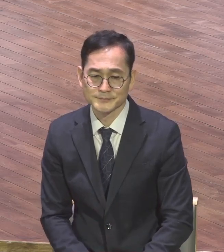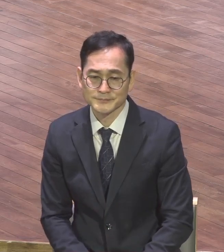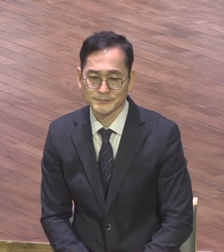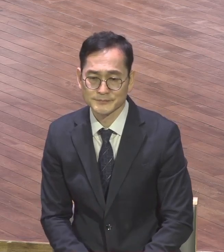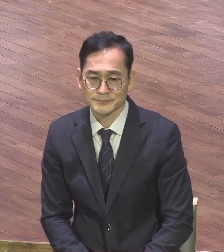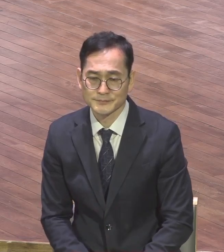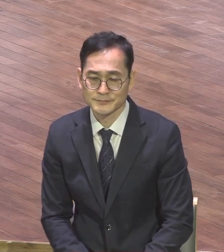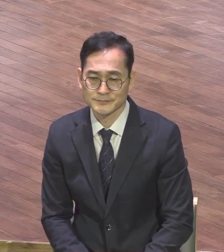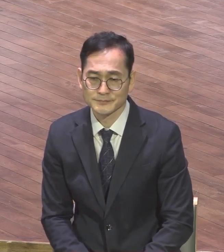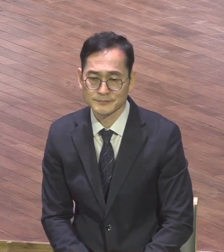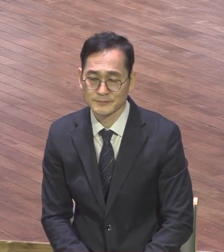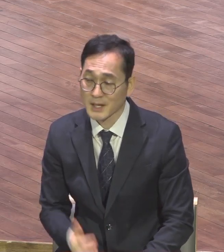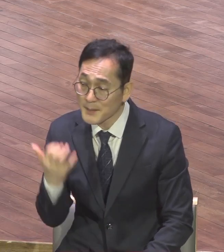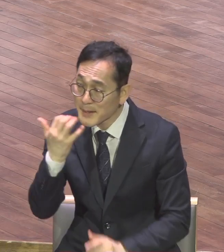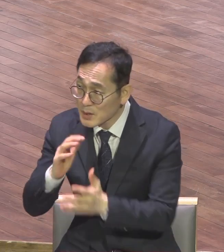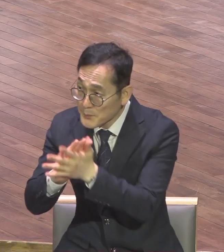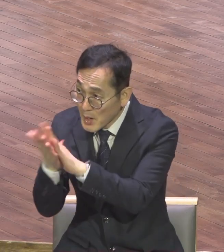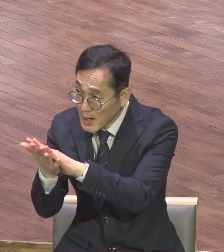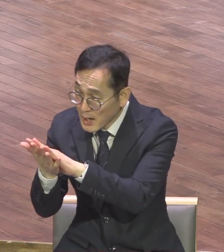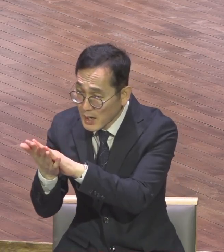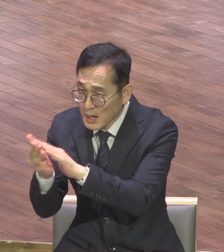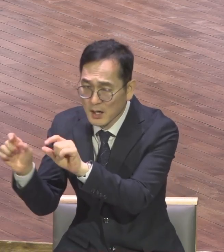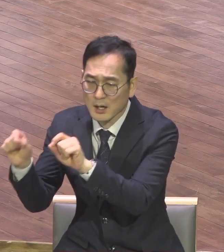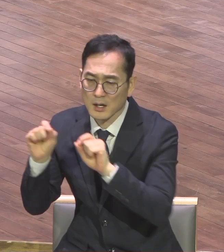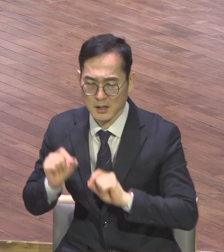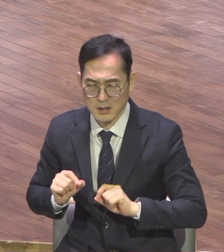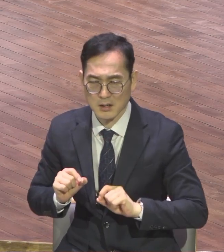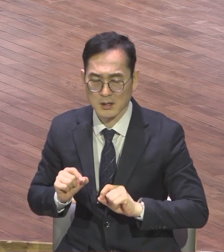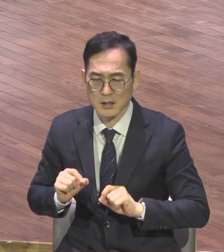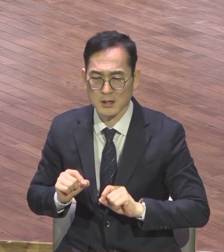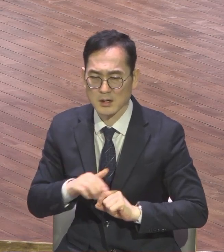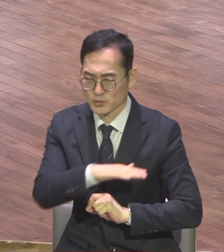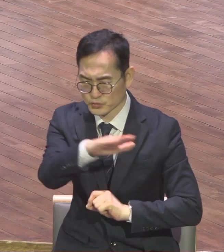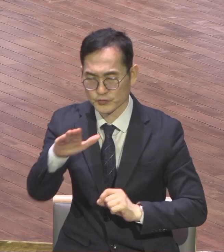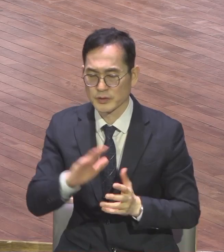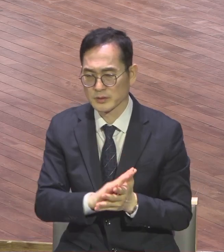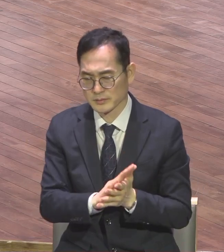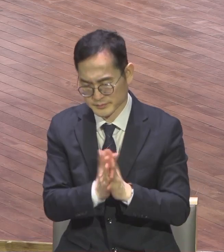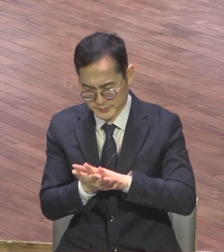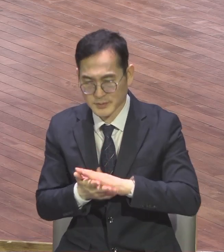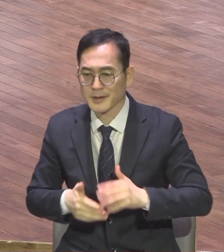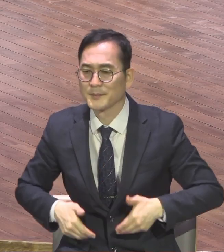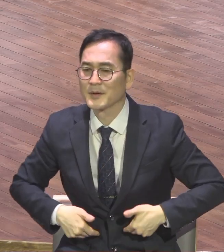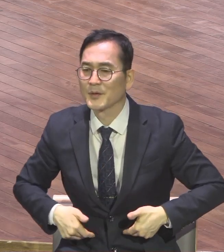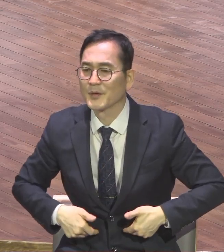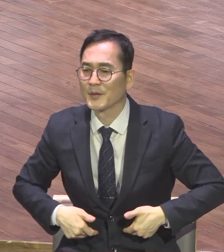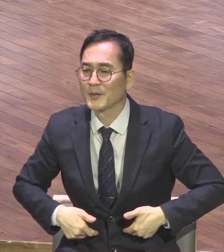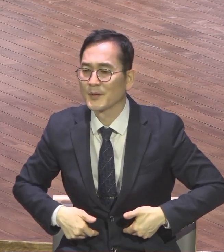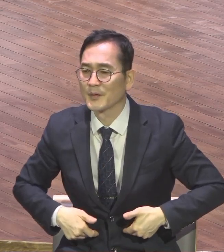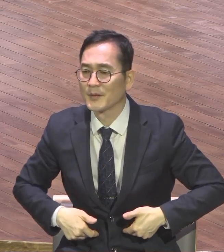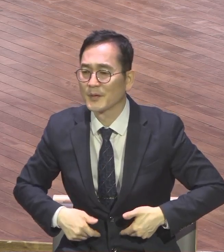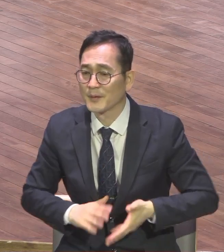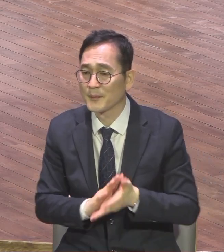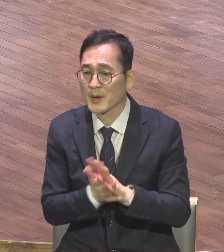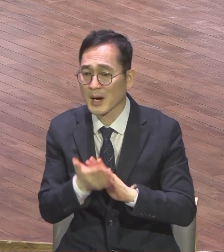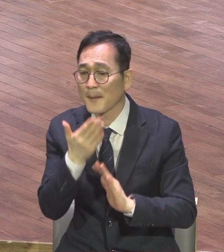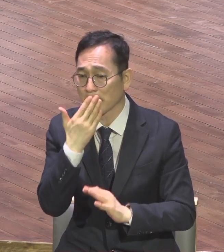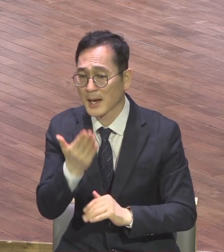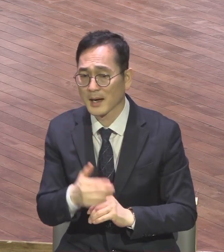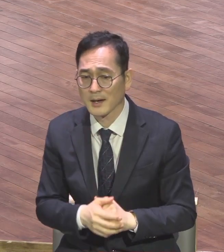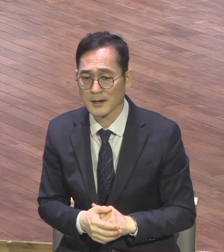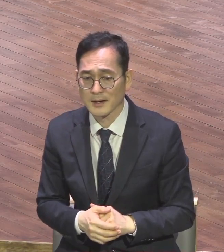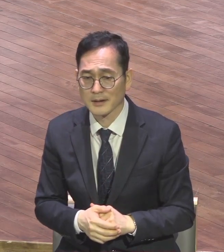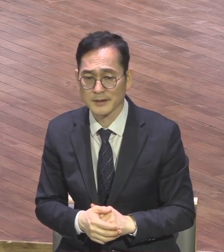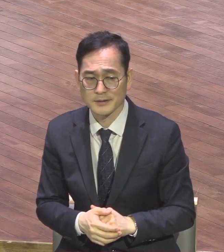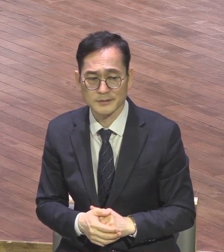우리의 삶도 베드로도 이 정도로 변화됐는데 우리의 삶도 변화될 수 있습니다.